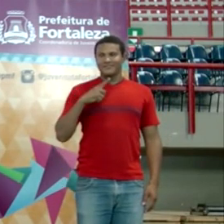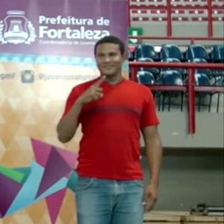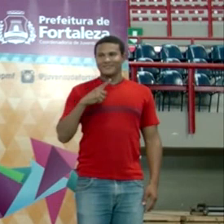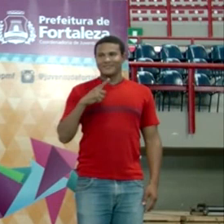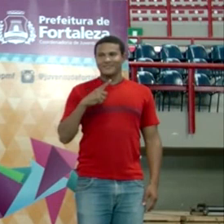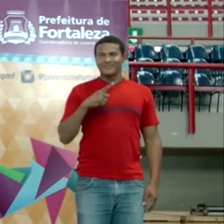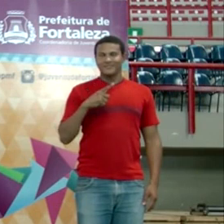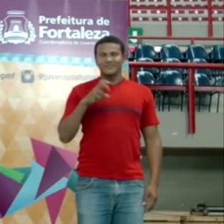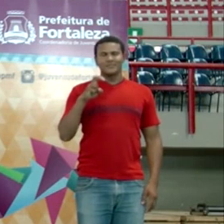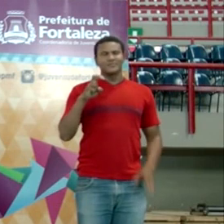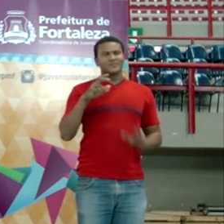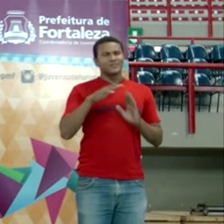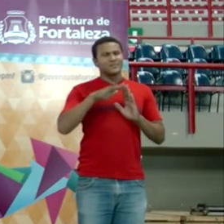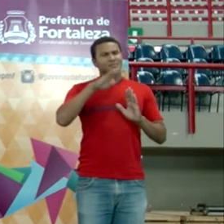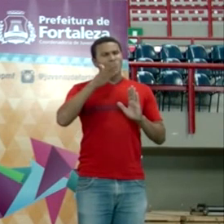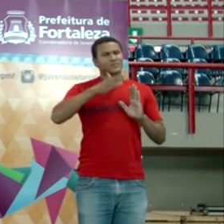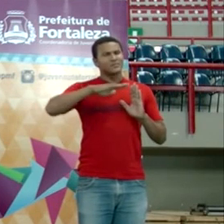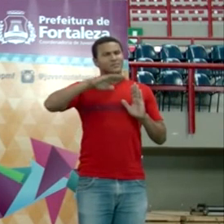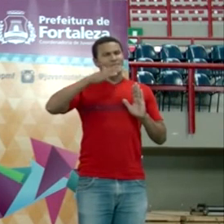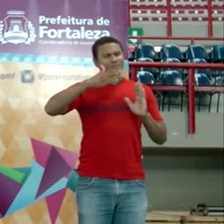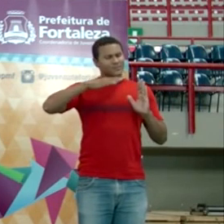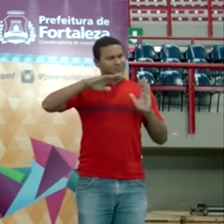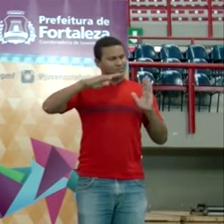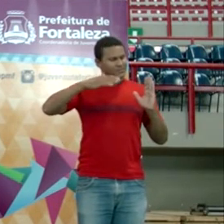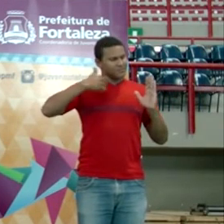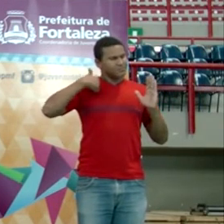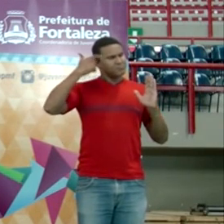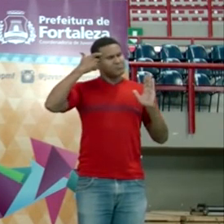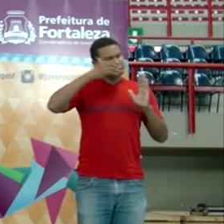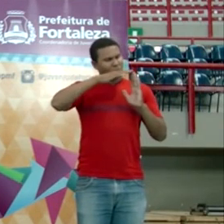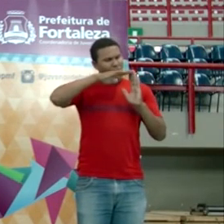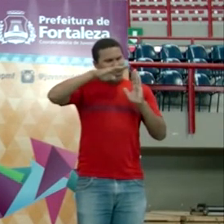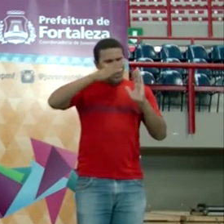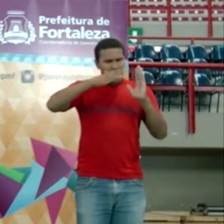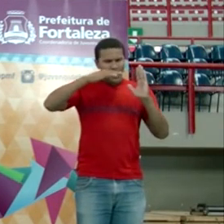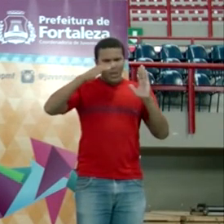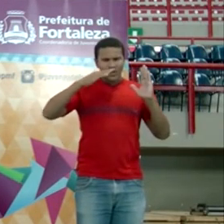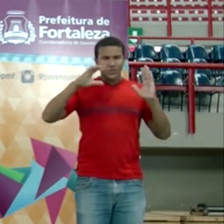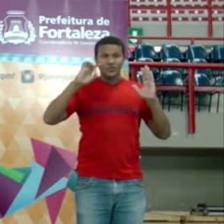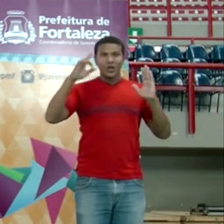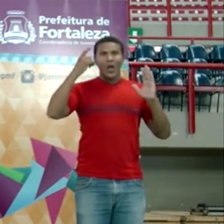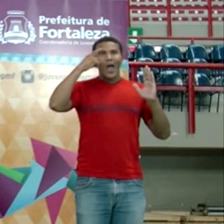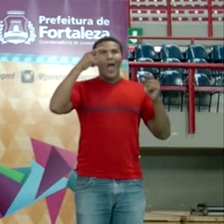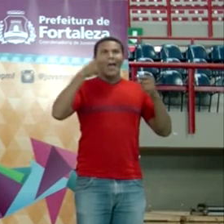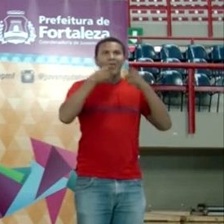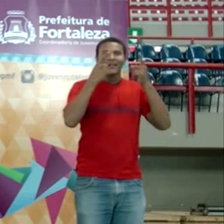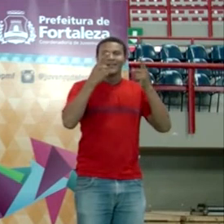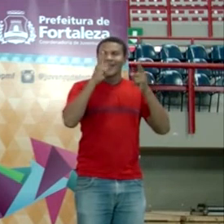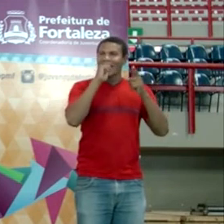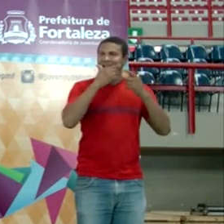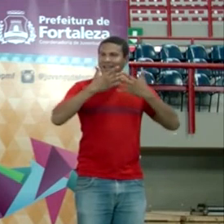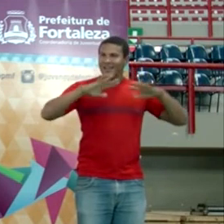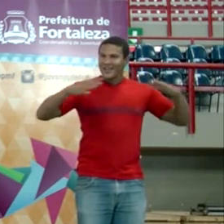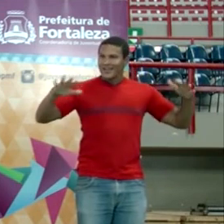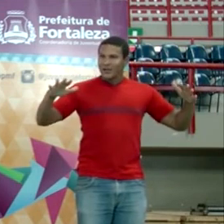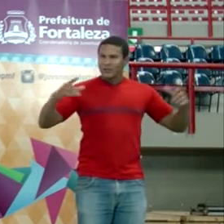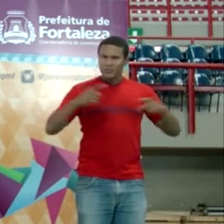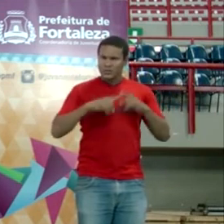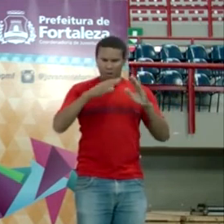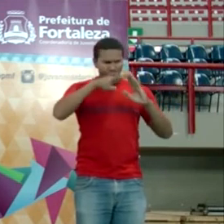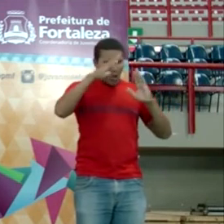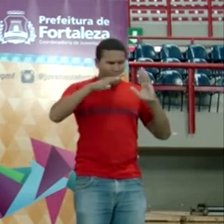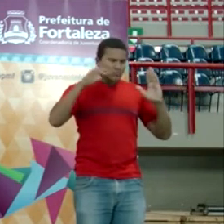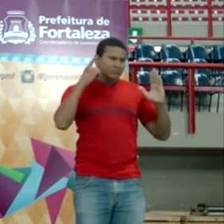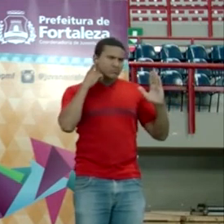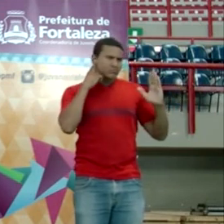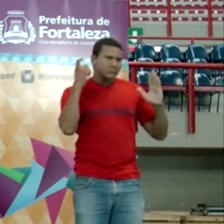hein? A gente só pensa em onda de praia. A gente só pensa em onda de mar. Mas tem onda sonora,